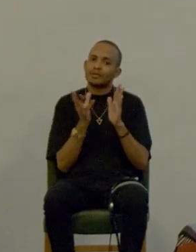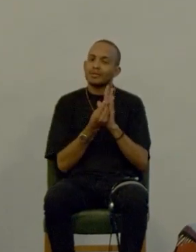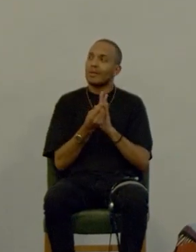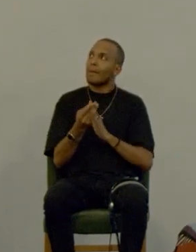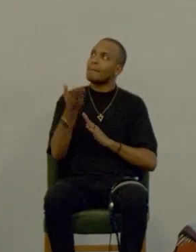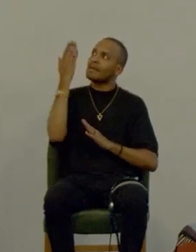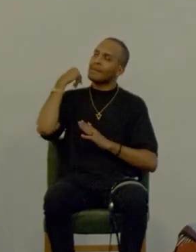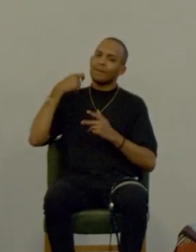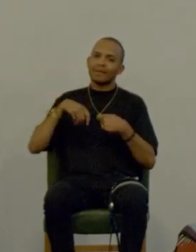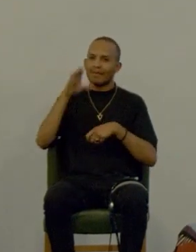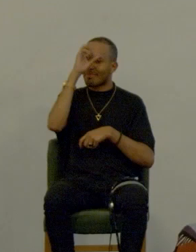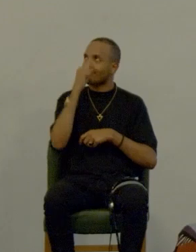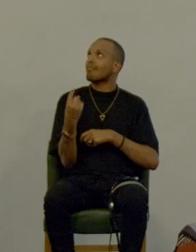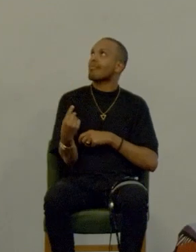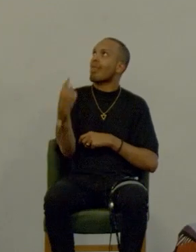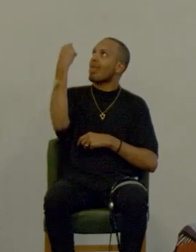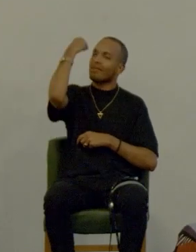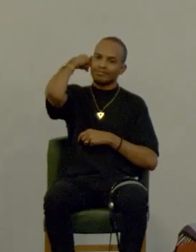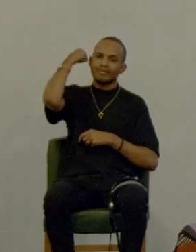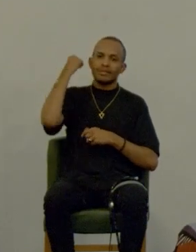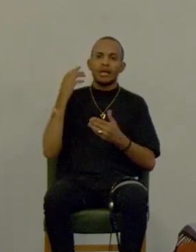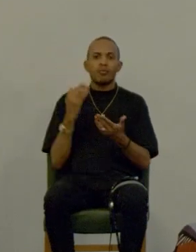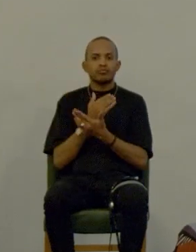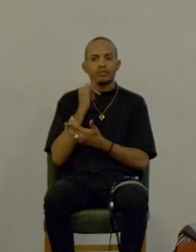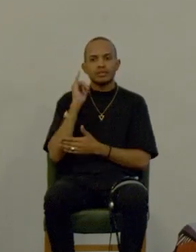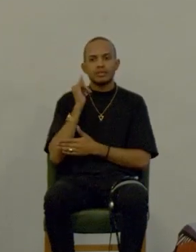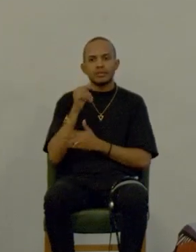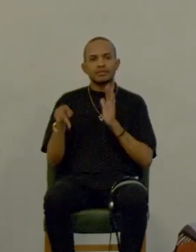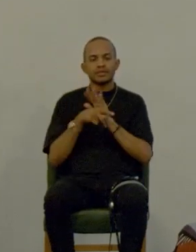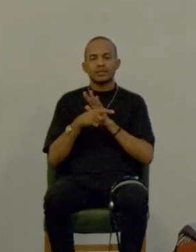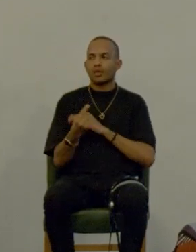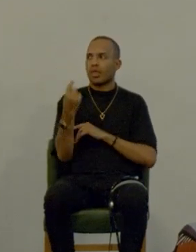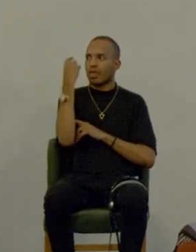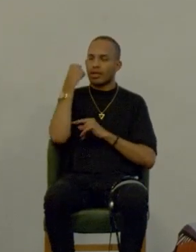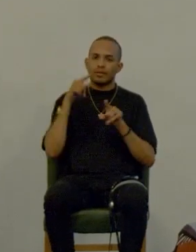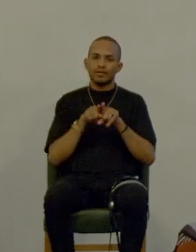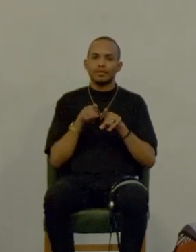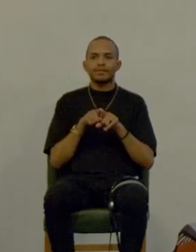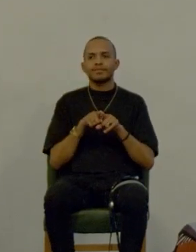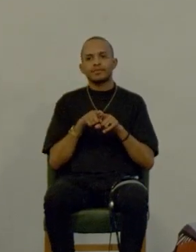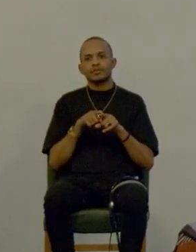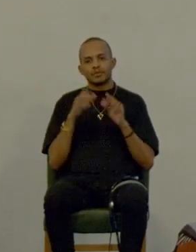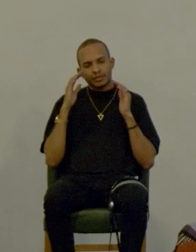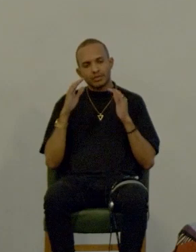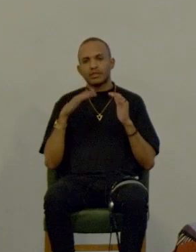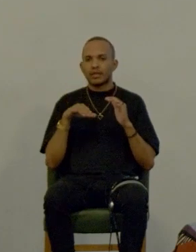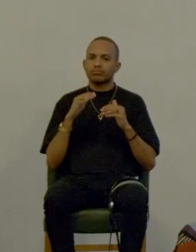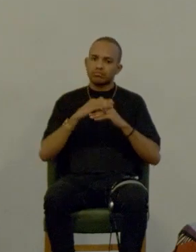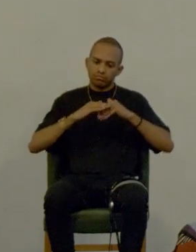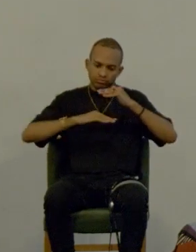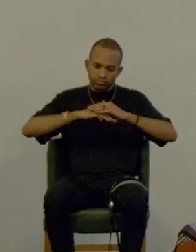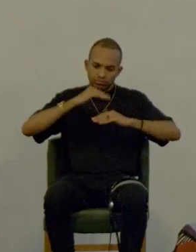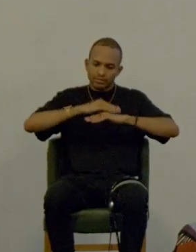que a gente tem que aprender um pouco algumas lições que vêm do passado e que podem ser lidas, por exemplo, nas camadas